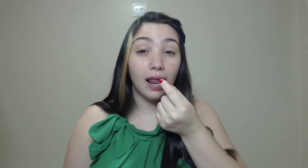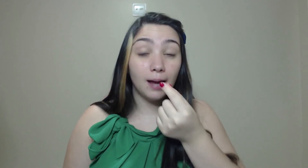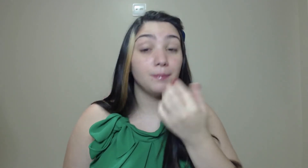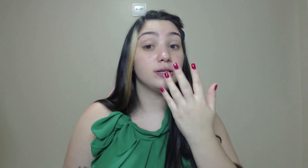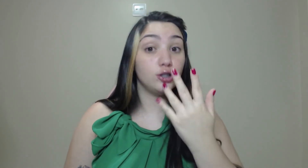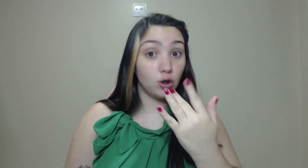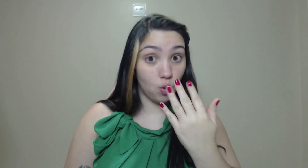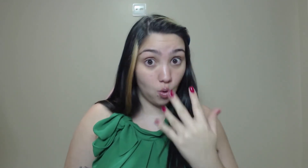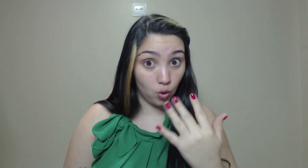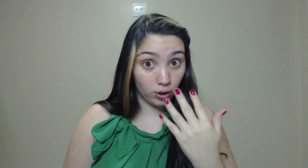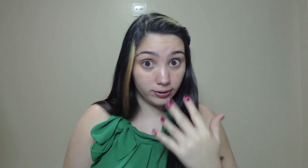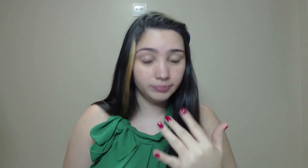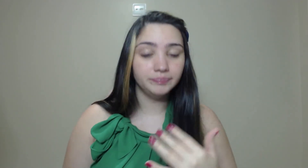lápis de cor,